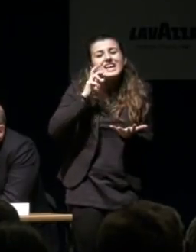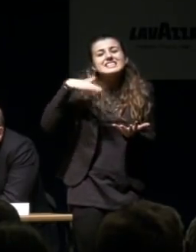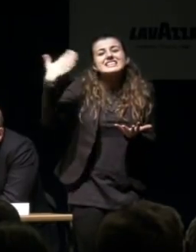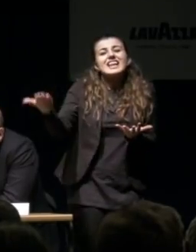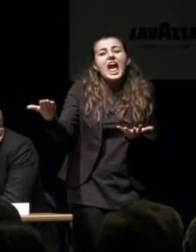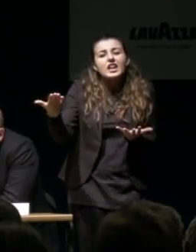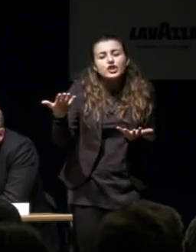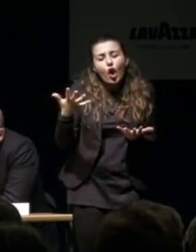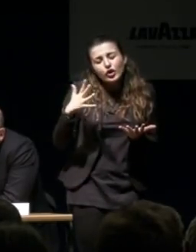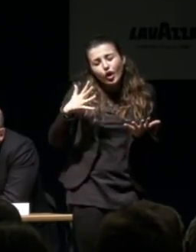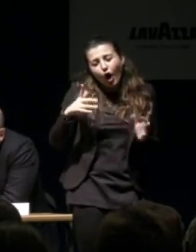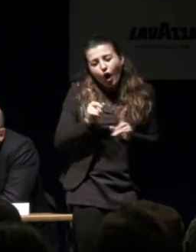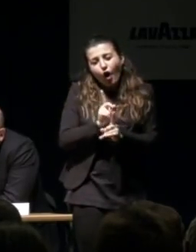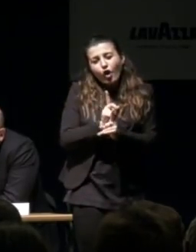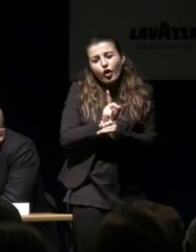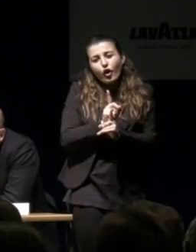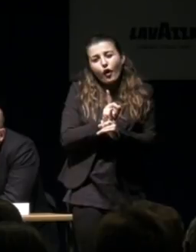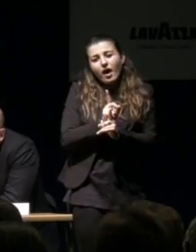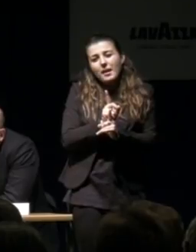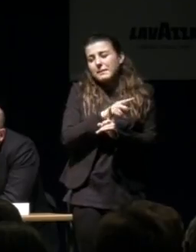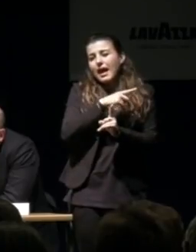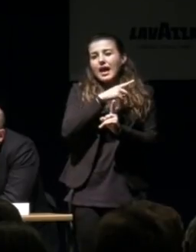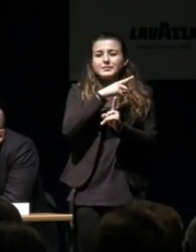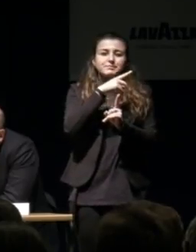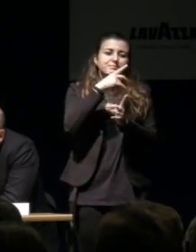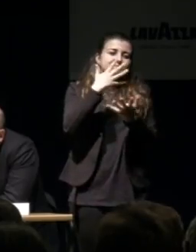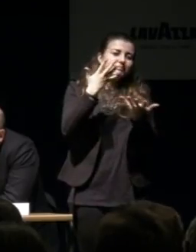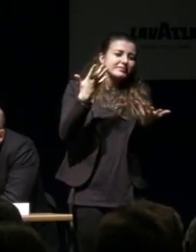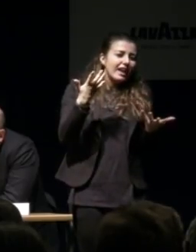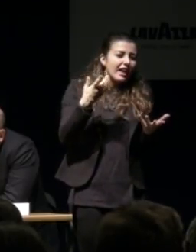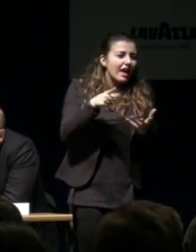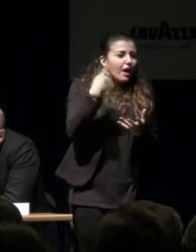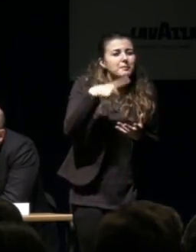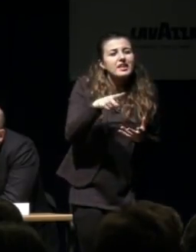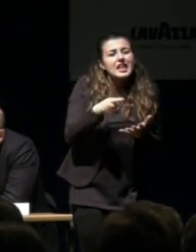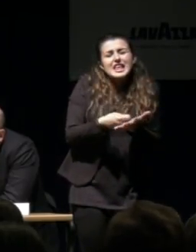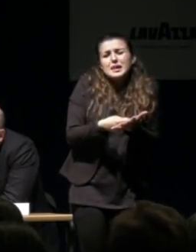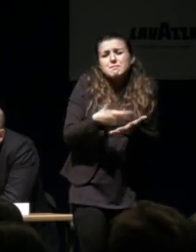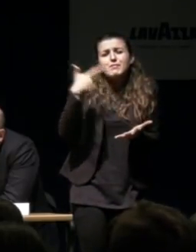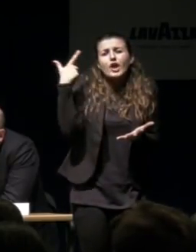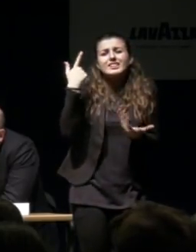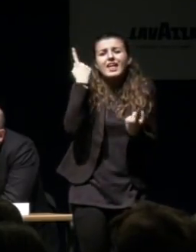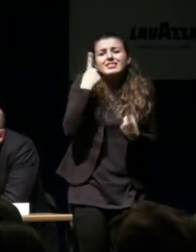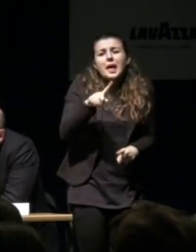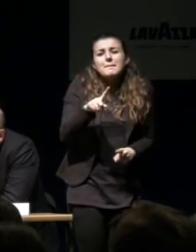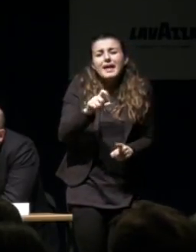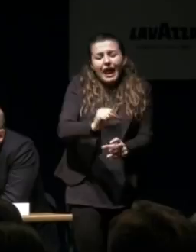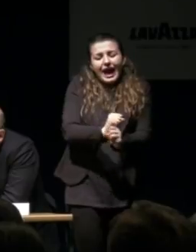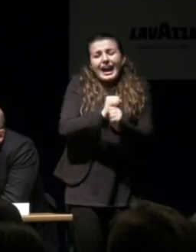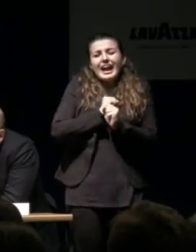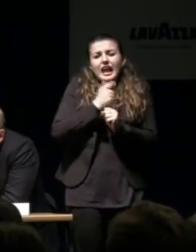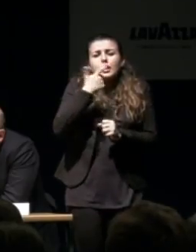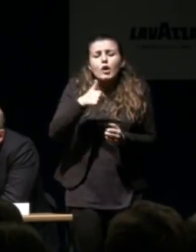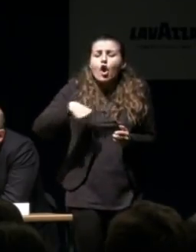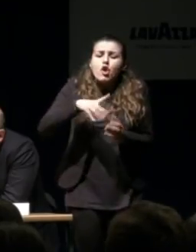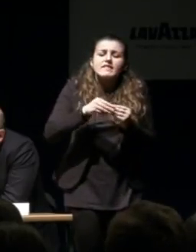quasi una lira era un elemento fondamentale di un credo facevamo un